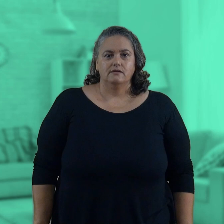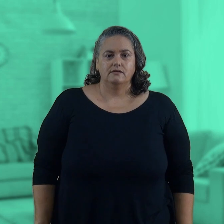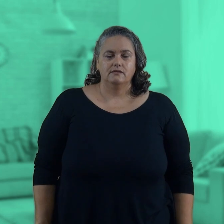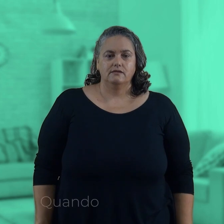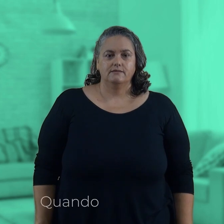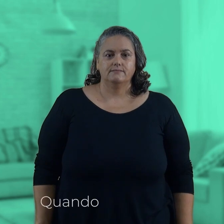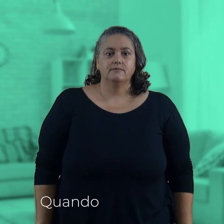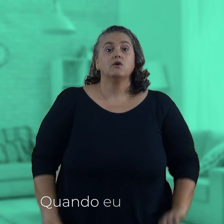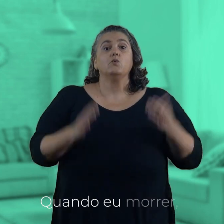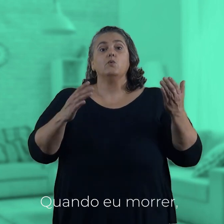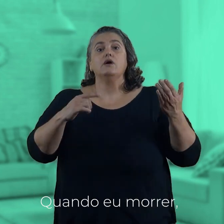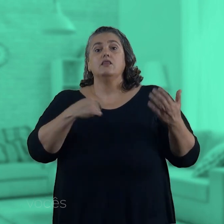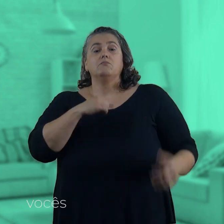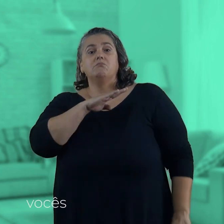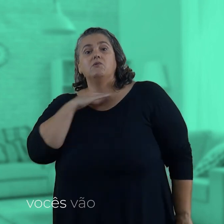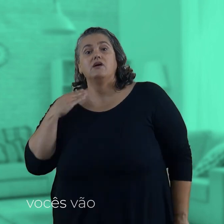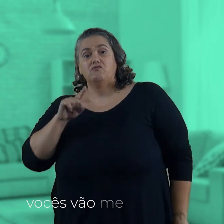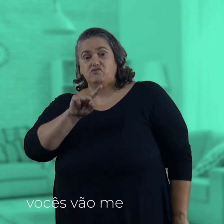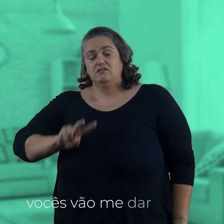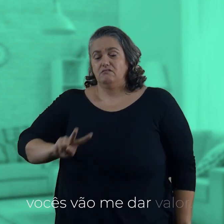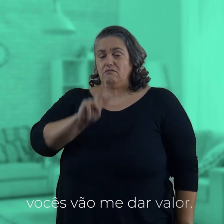Quando eu morrer, vocês vão me dar valor.